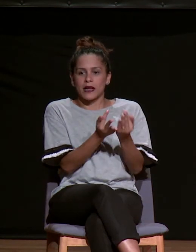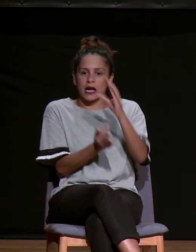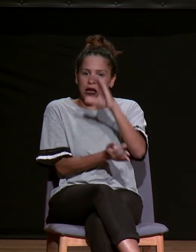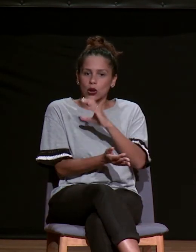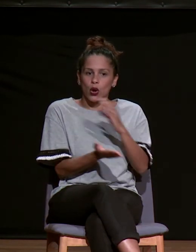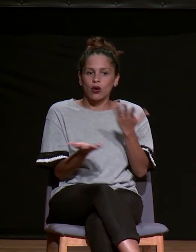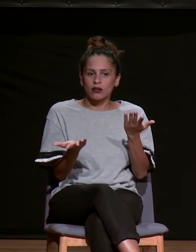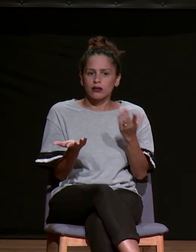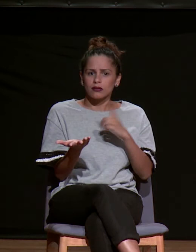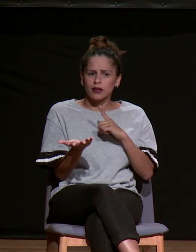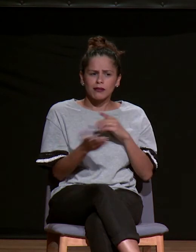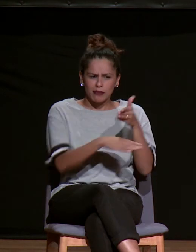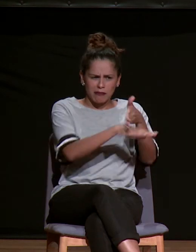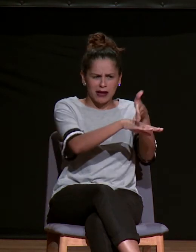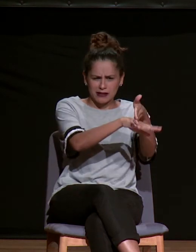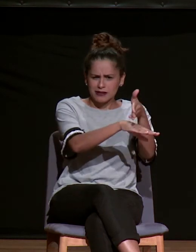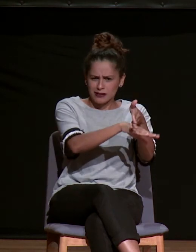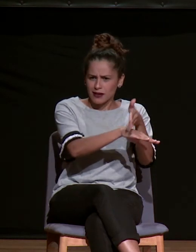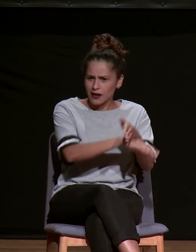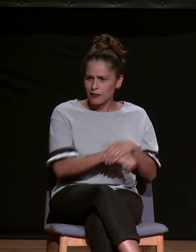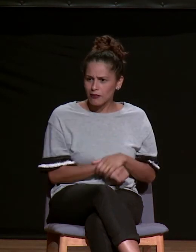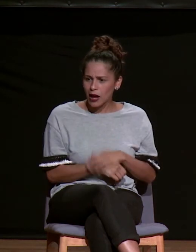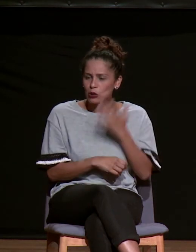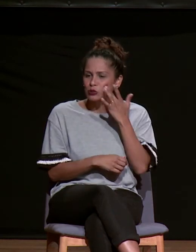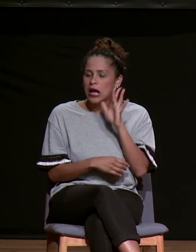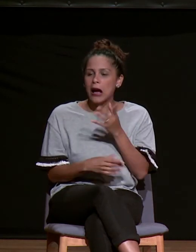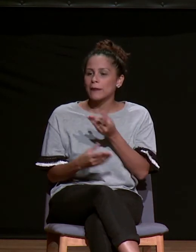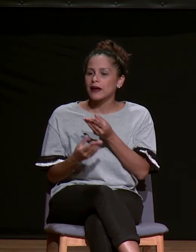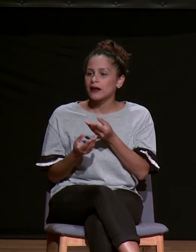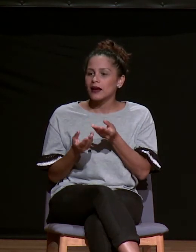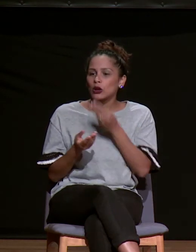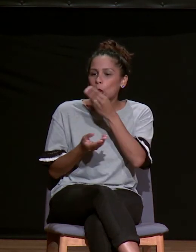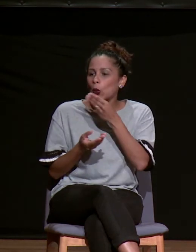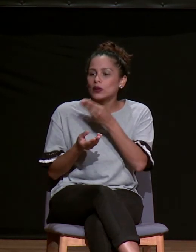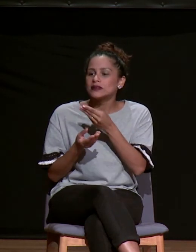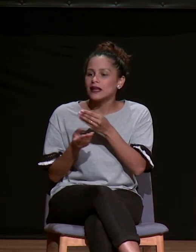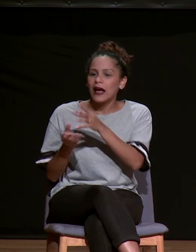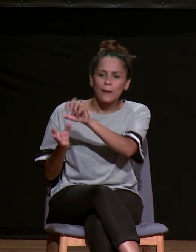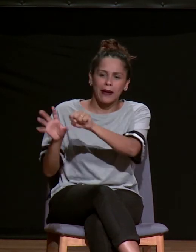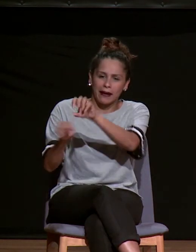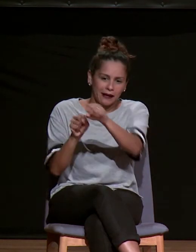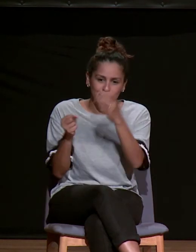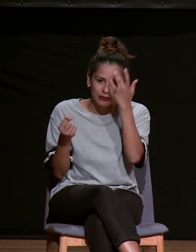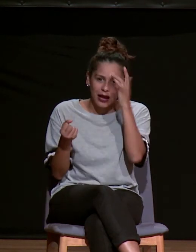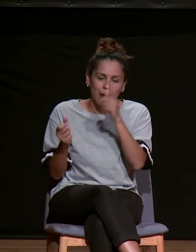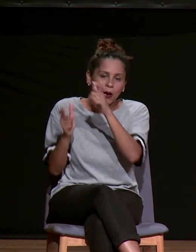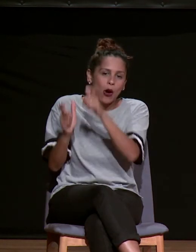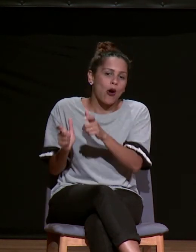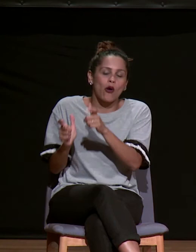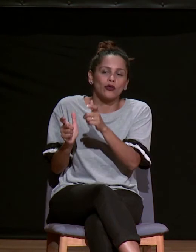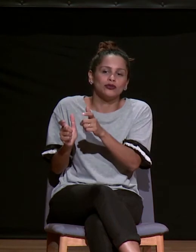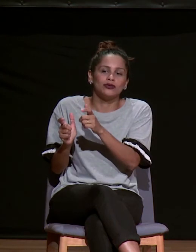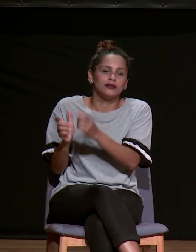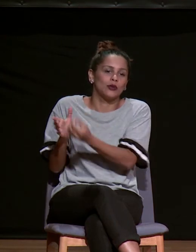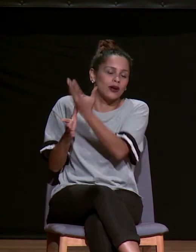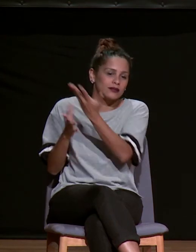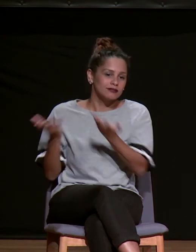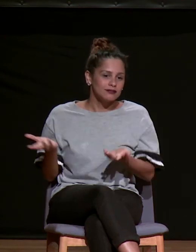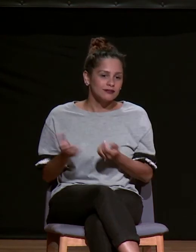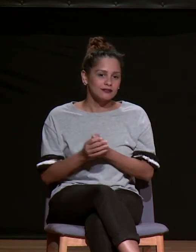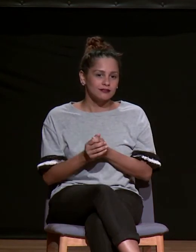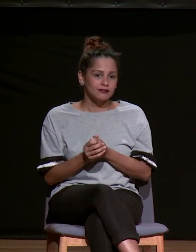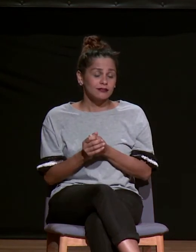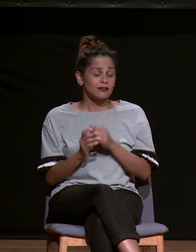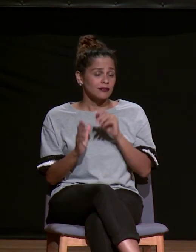Papai Noel que elas não sabem de onde vem e oferecem esses doces. Quer dizer, eu acho que as chaves continuam sendo ouvir